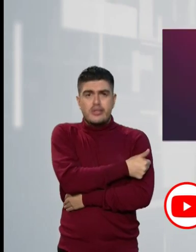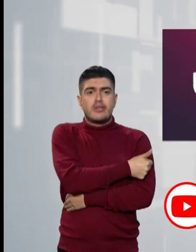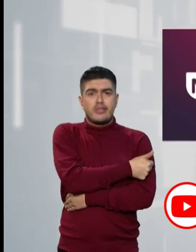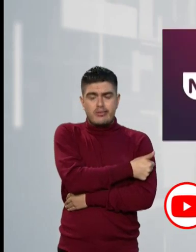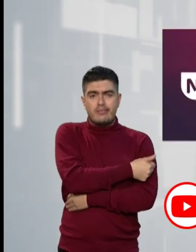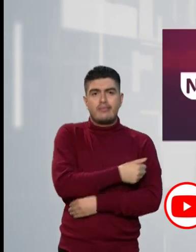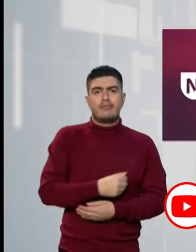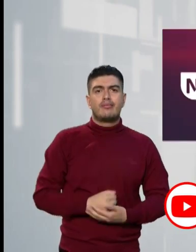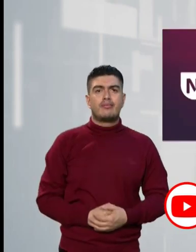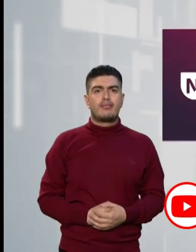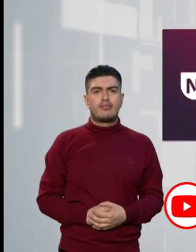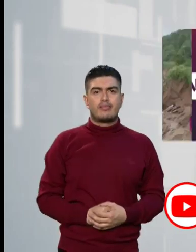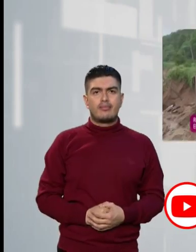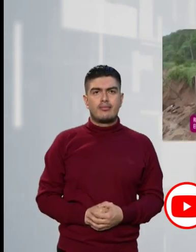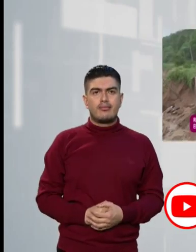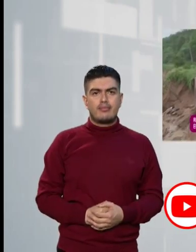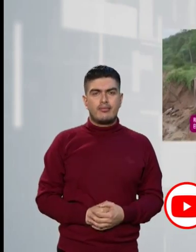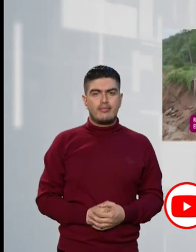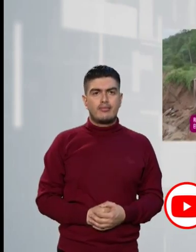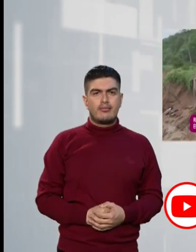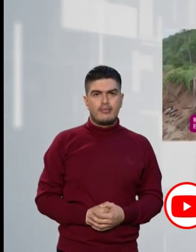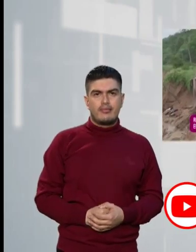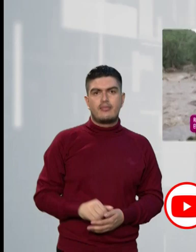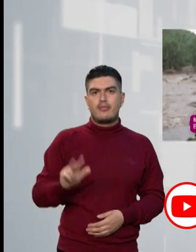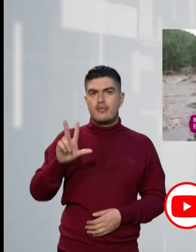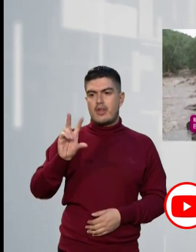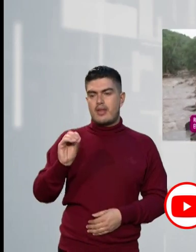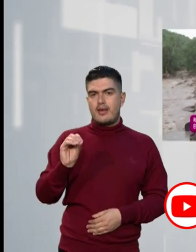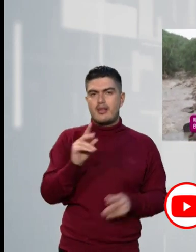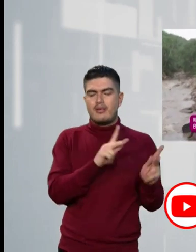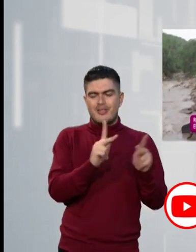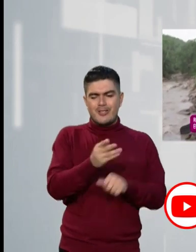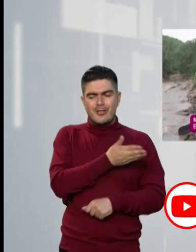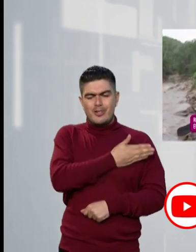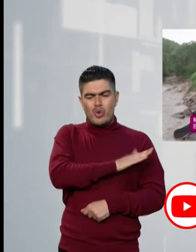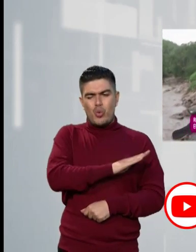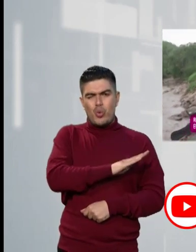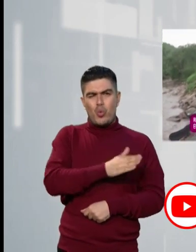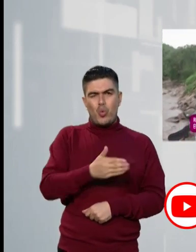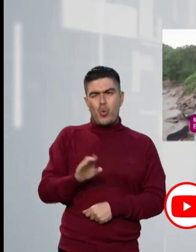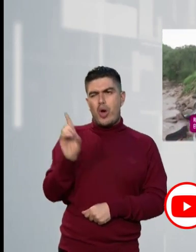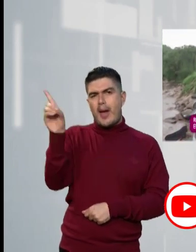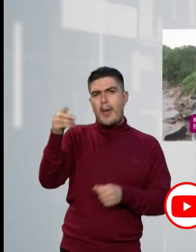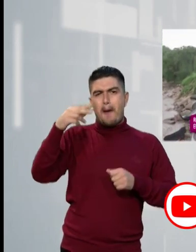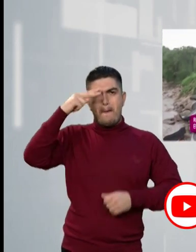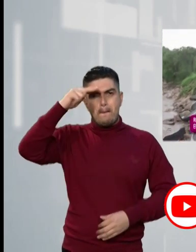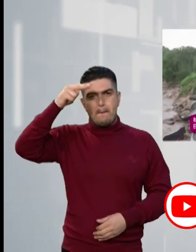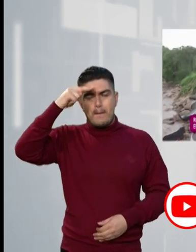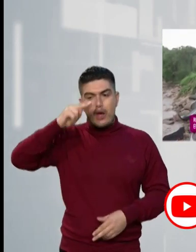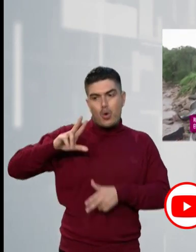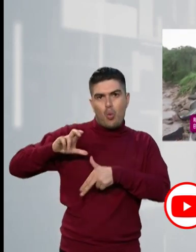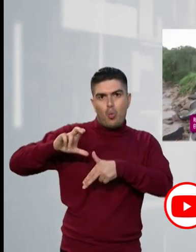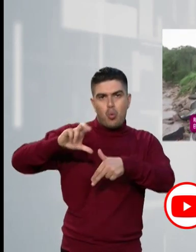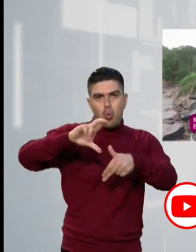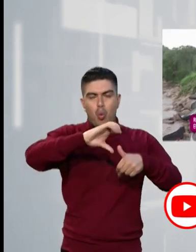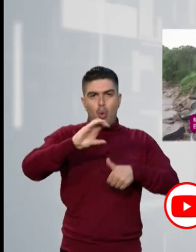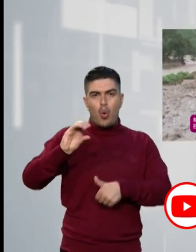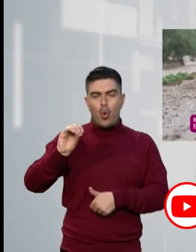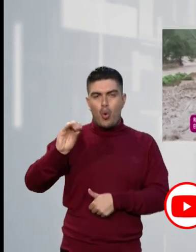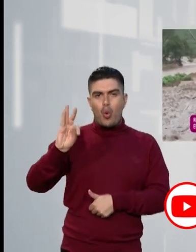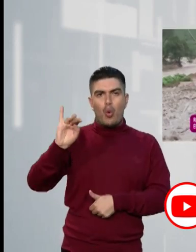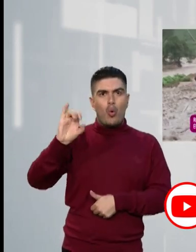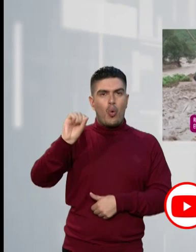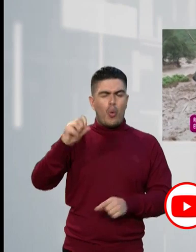cientos de agentes cerca de 30 personas murieron en la región de Acapulco tras el paso de que golpeó al